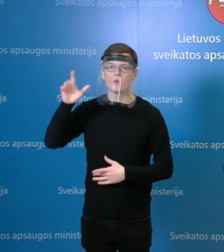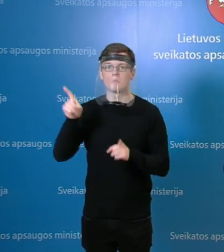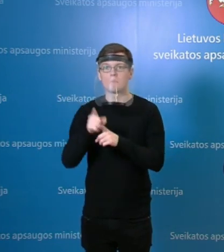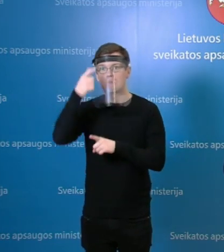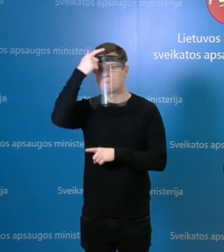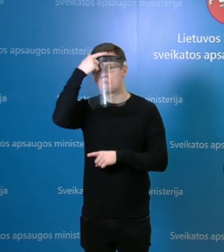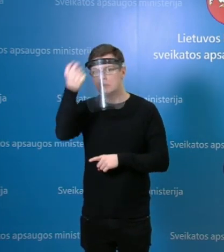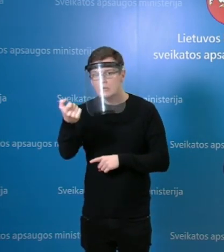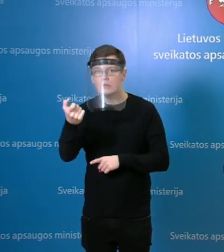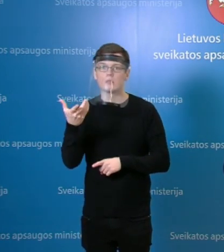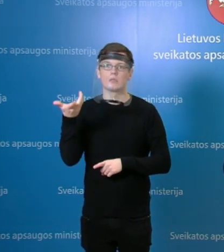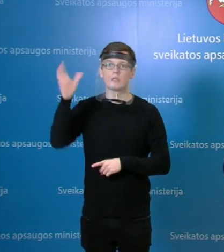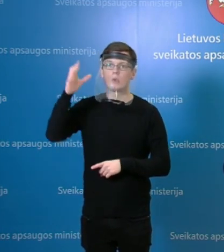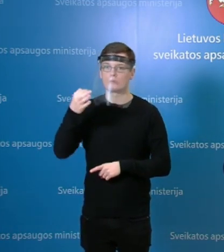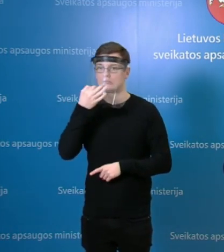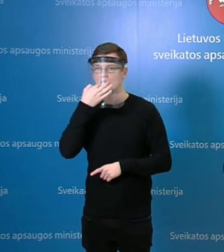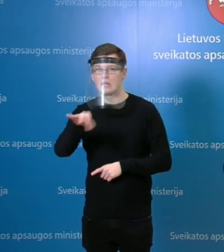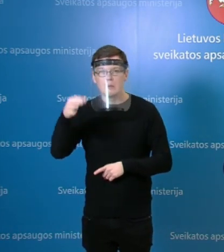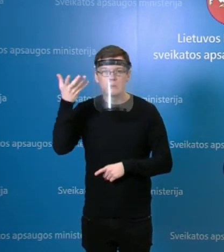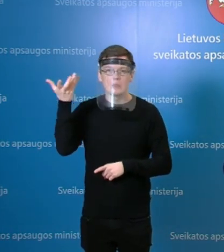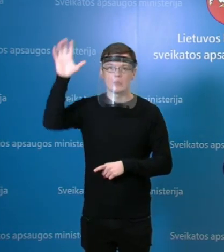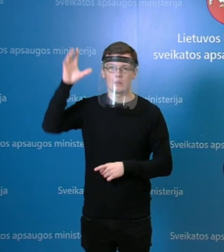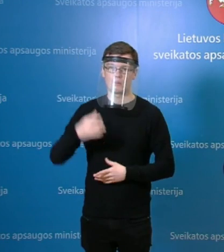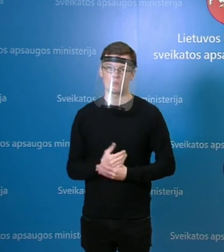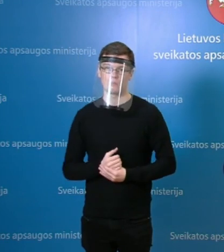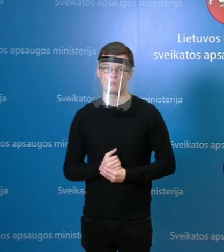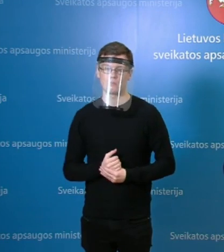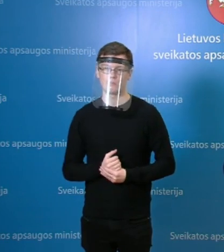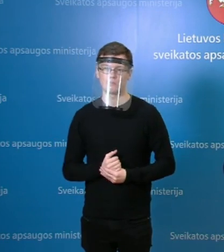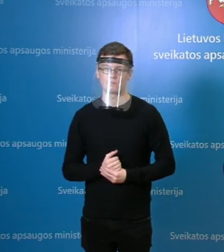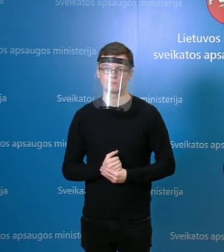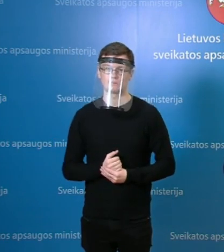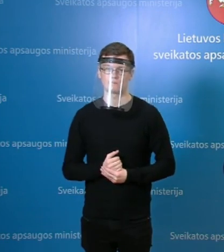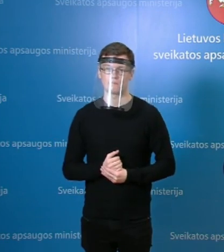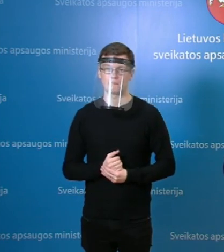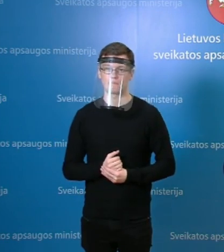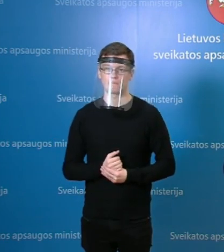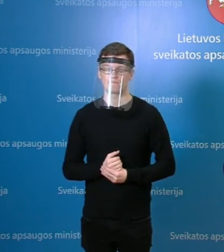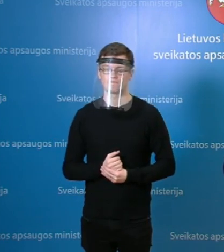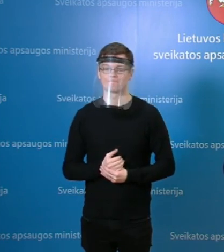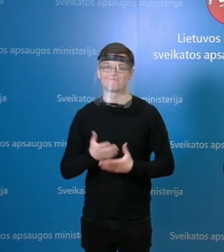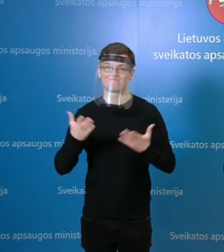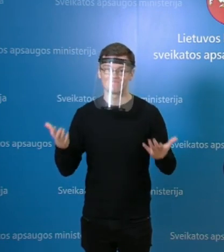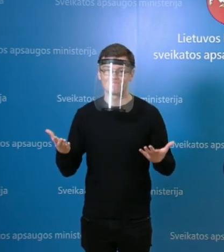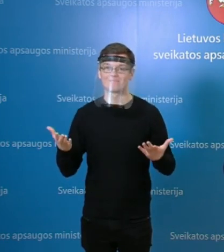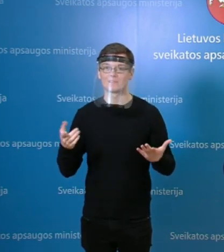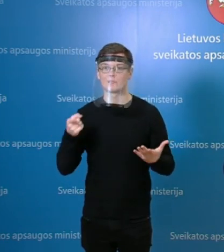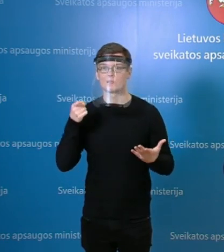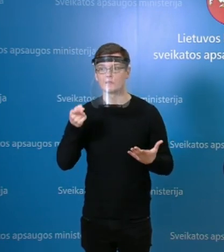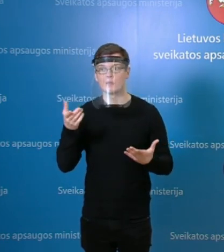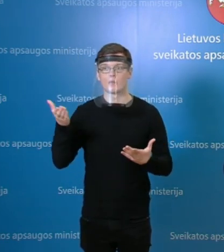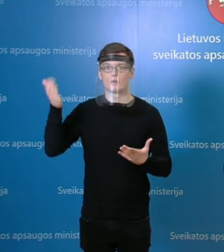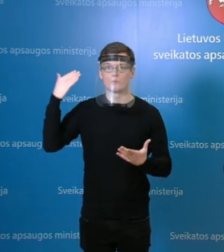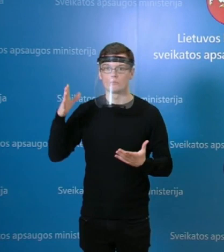pyktį, nepasitenkinimą. Tai tikrai, kaip ir anksčiau esam minėję, šita būsena mum nebuvo įprasta